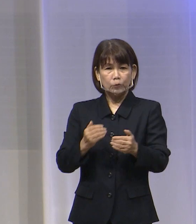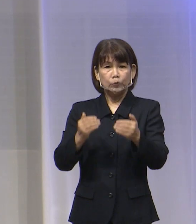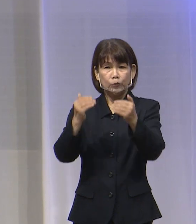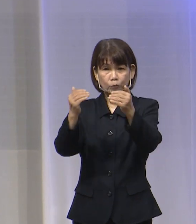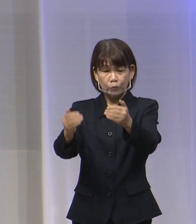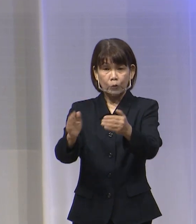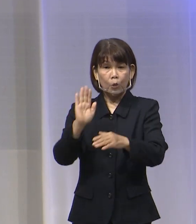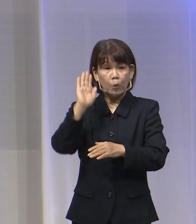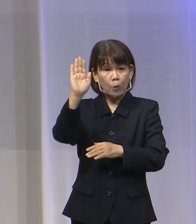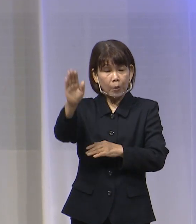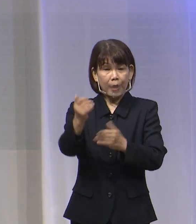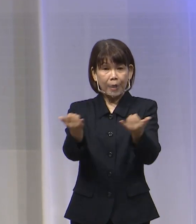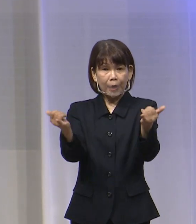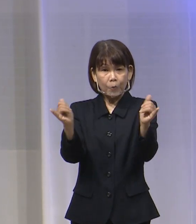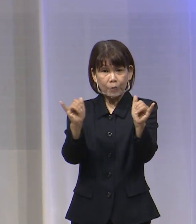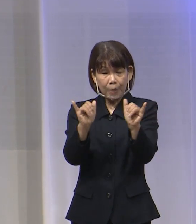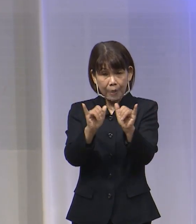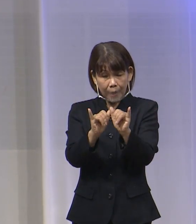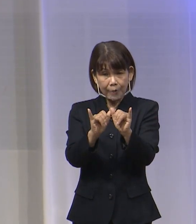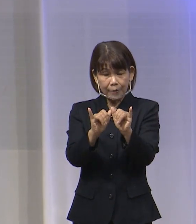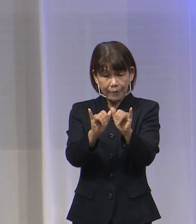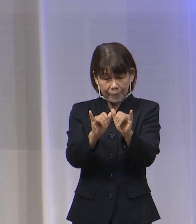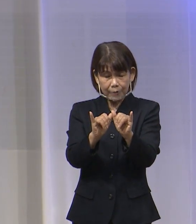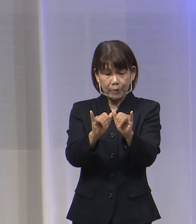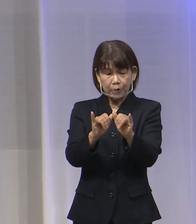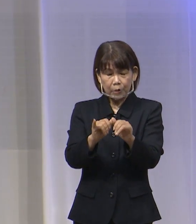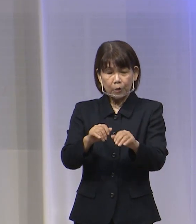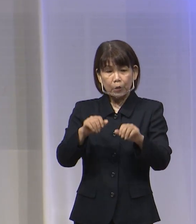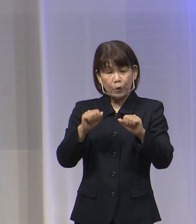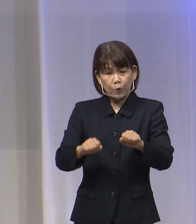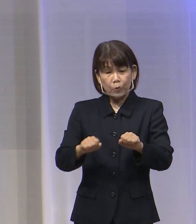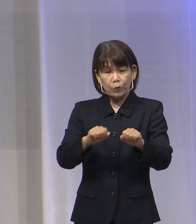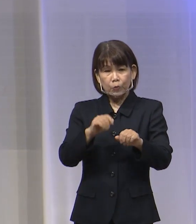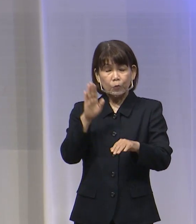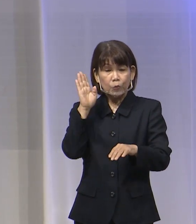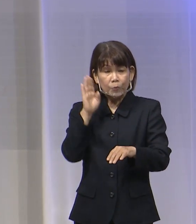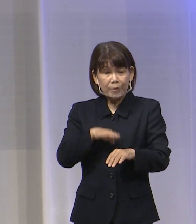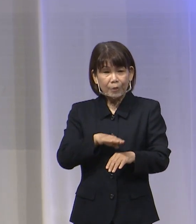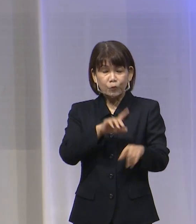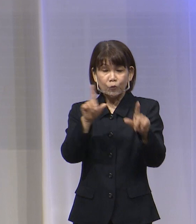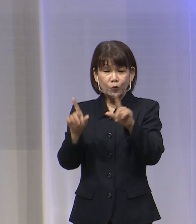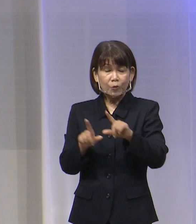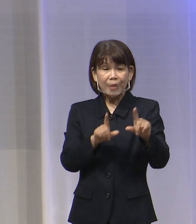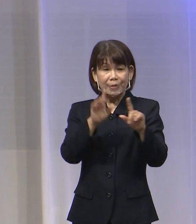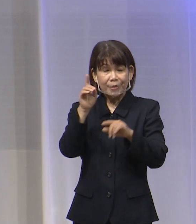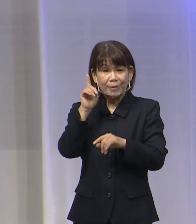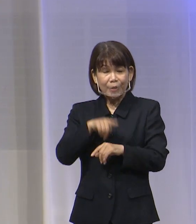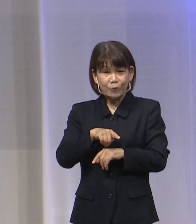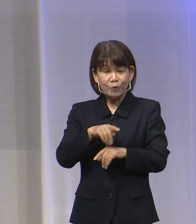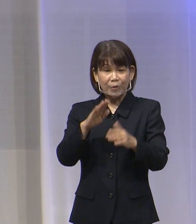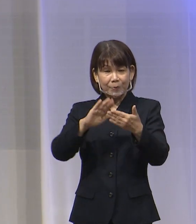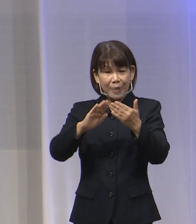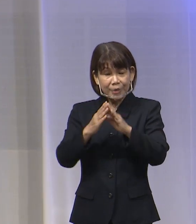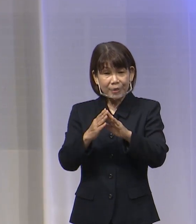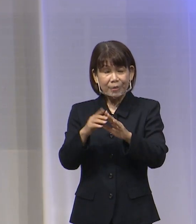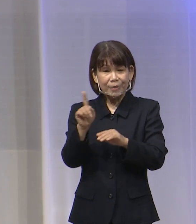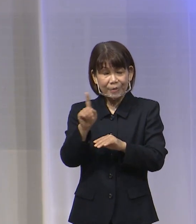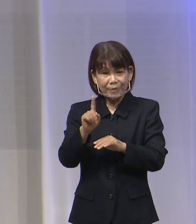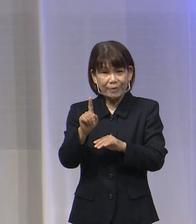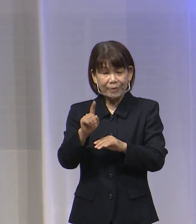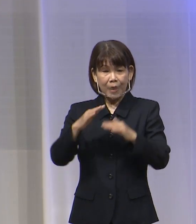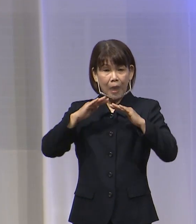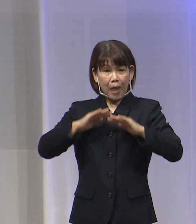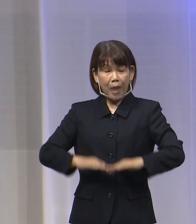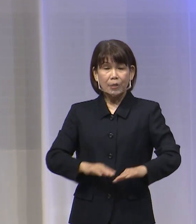社会どういう社会が本当に住みやすい社会なのかどういう街が本当にみんなが安心して